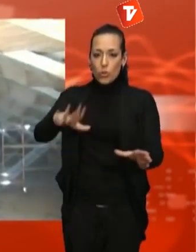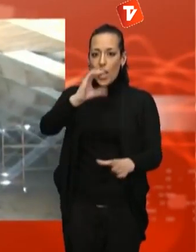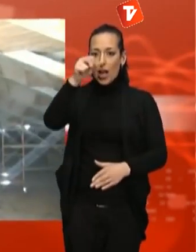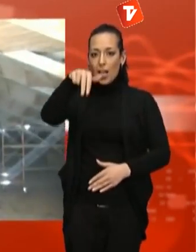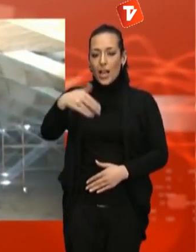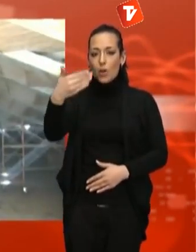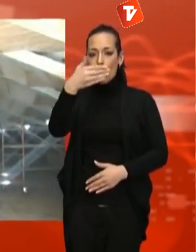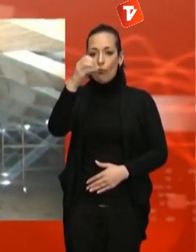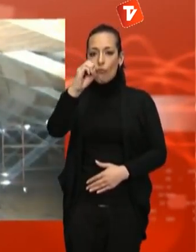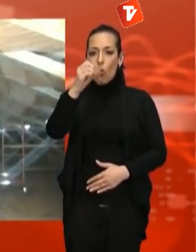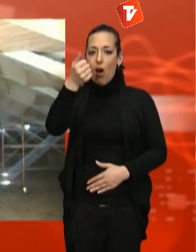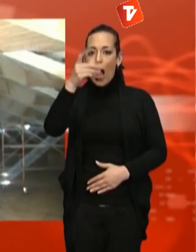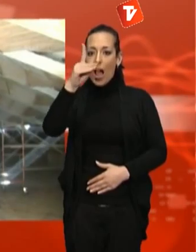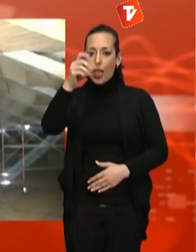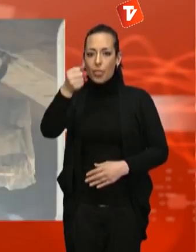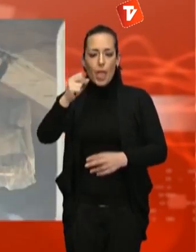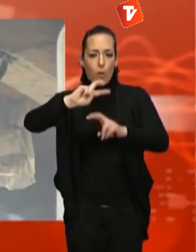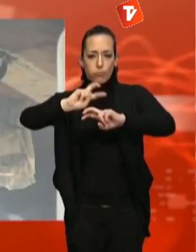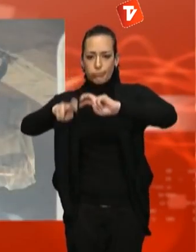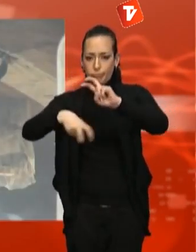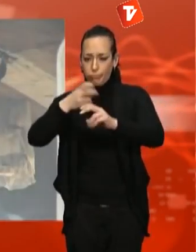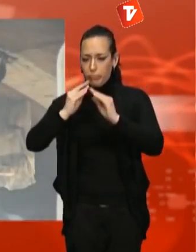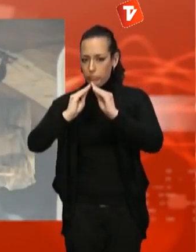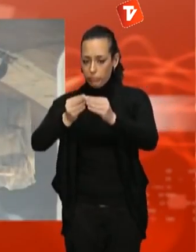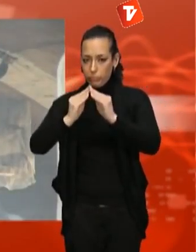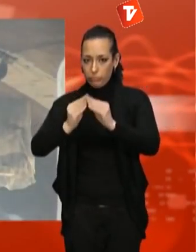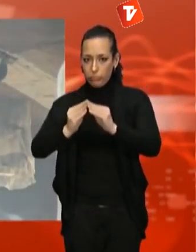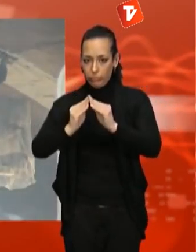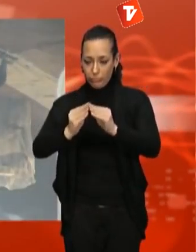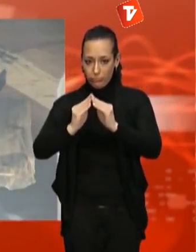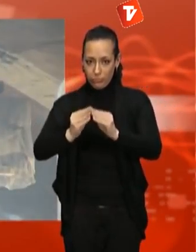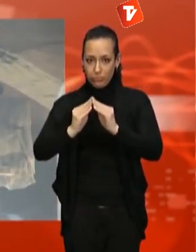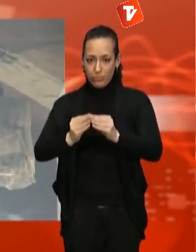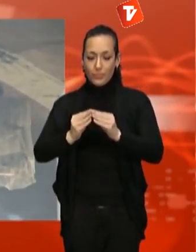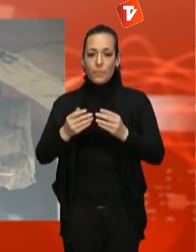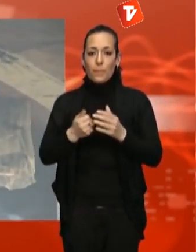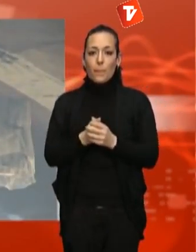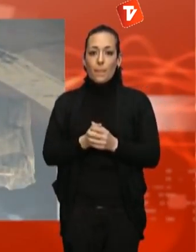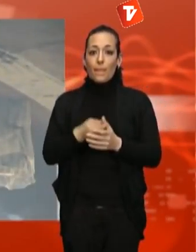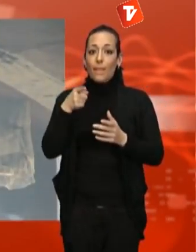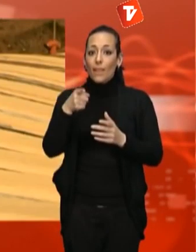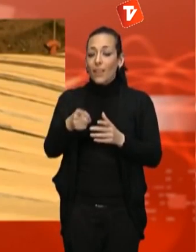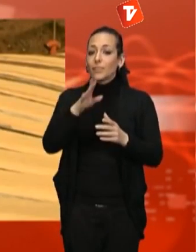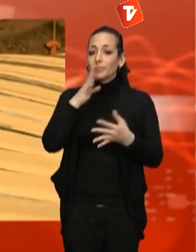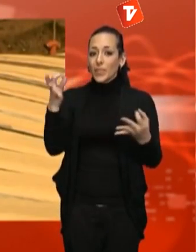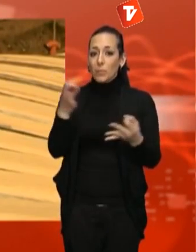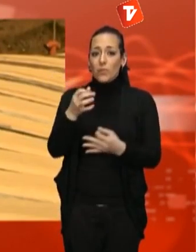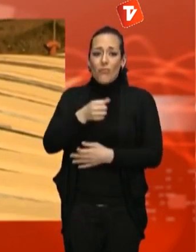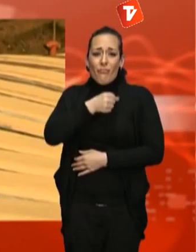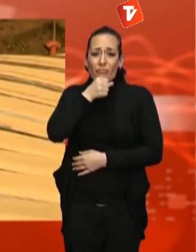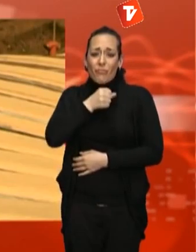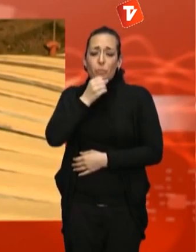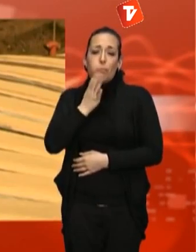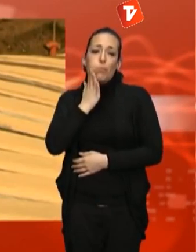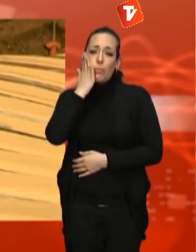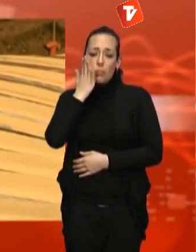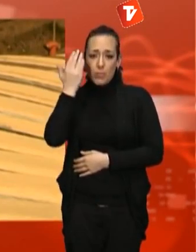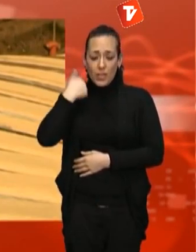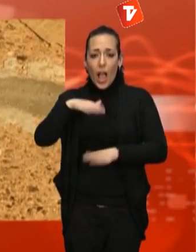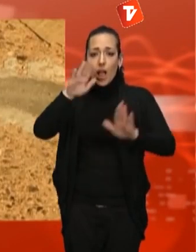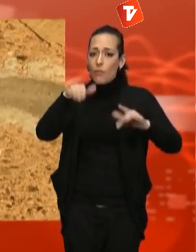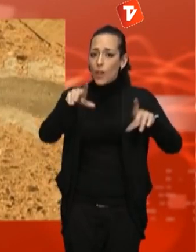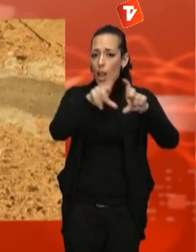coberta. Ara els treballadors se centren en les altres dues meitats. L'envelliment de l'estructura ha motivat que Mina decidís una actuació d'aquesta magnitud